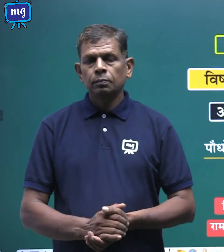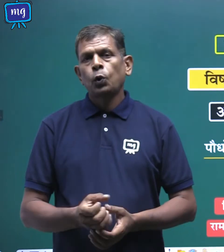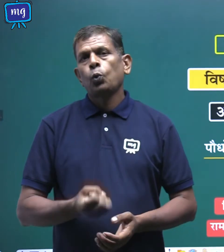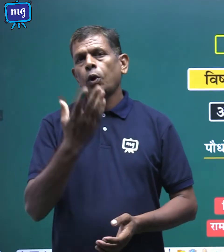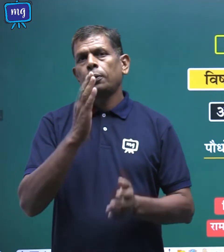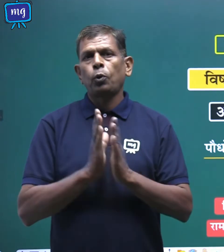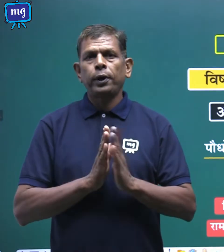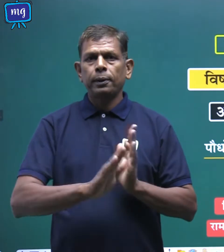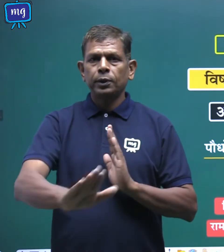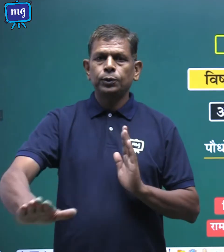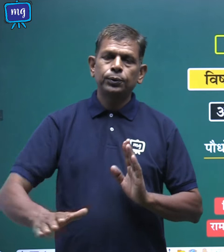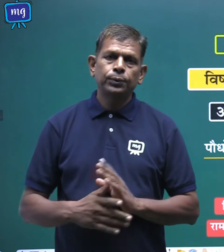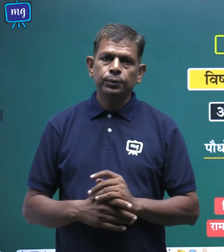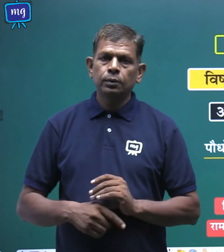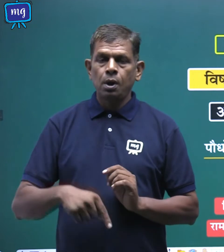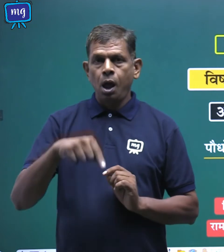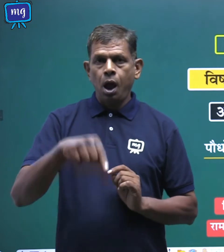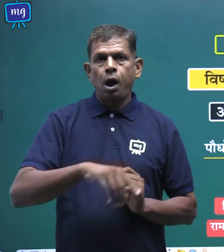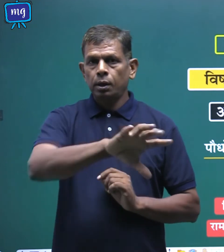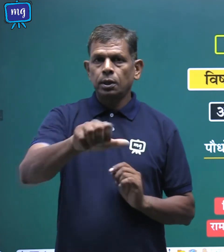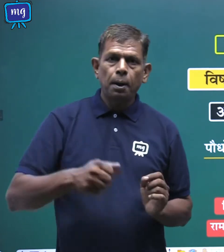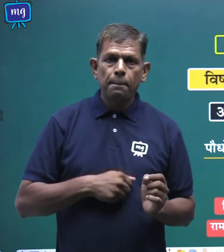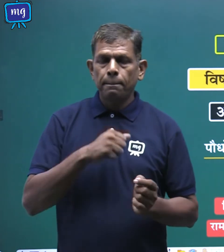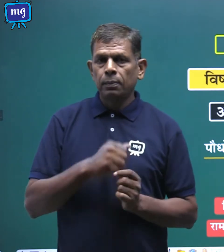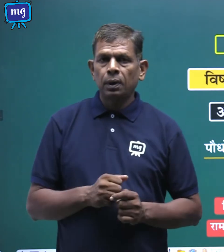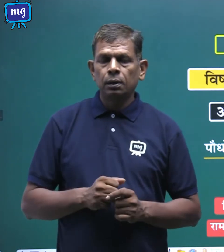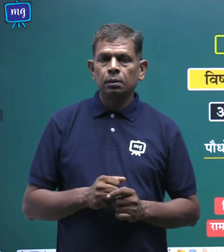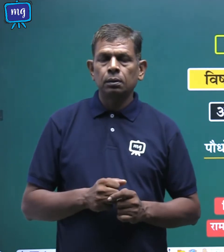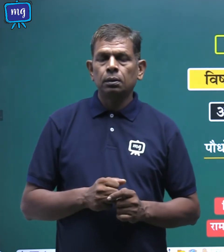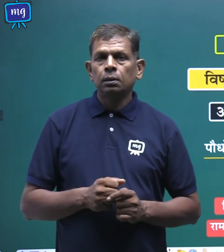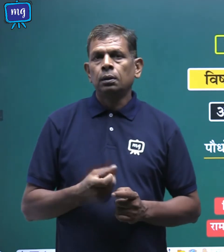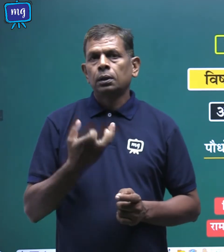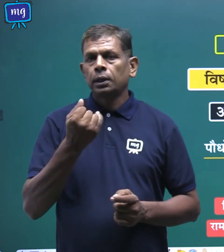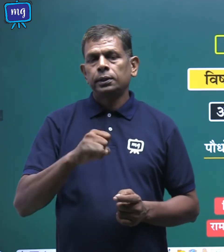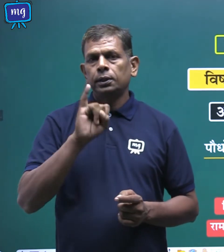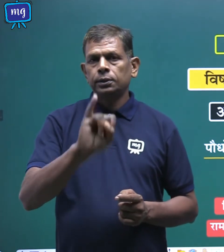गुड मॉर्निंग बच्चों। आज हम कक्षा 6 का